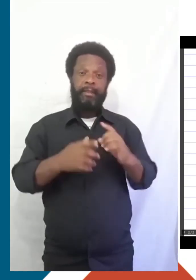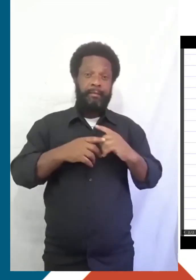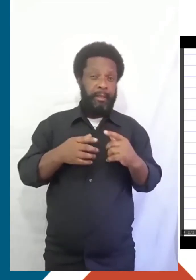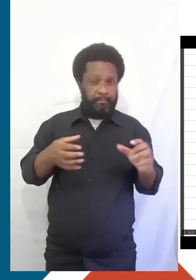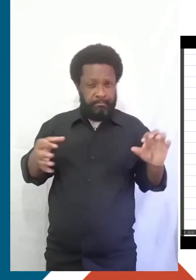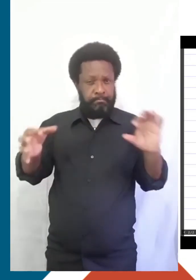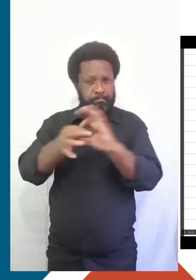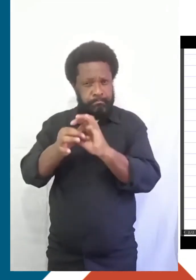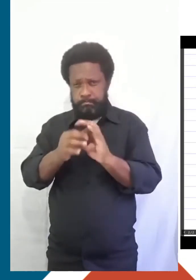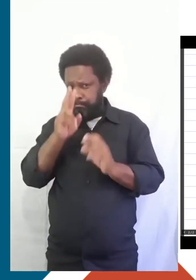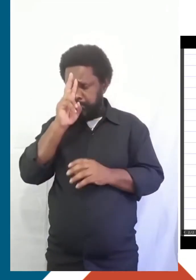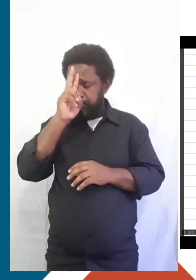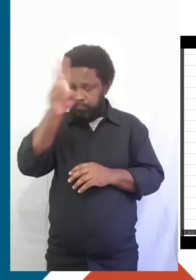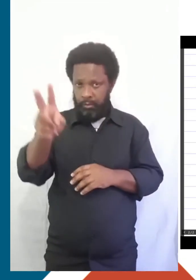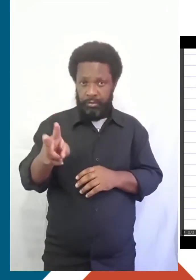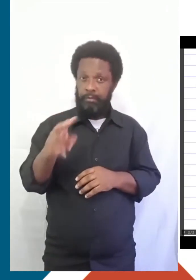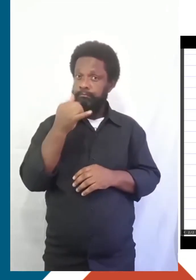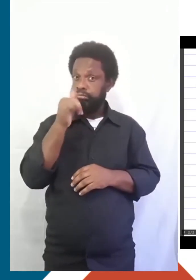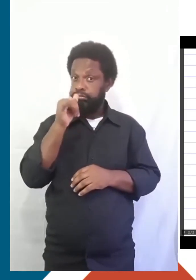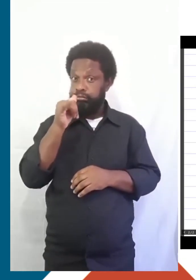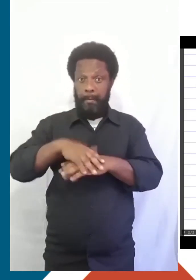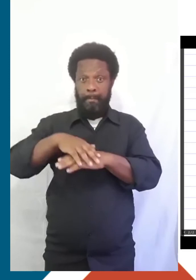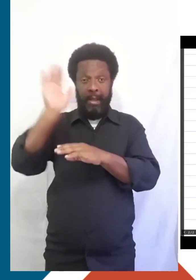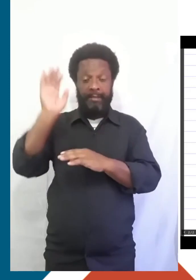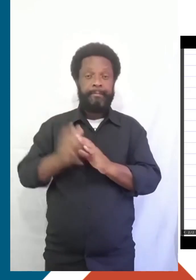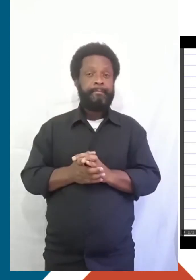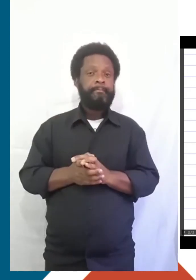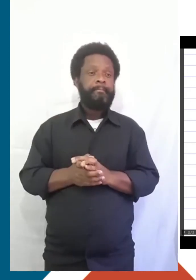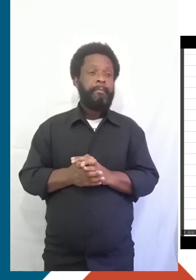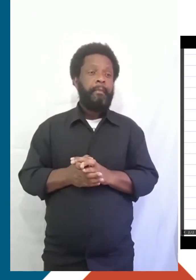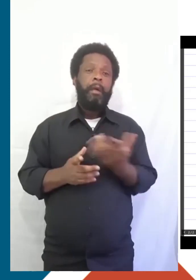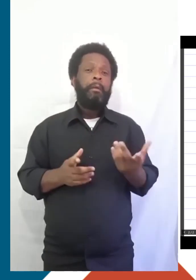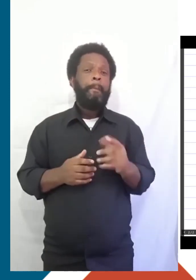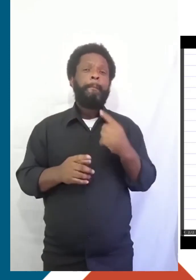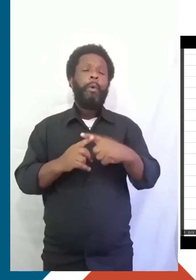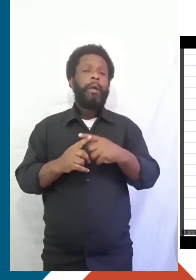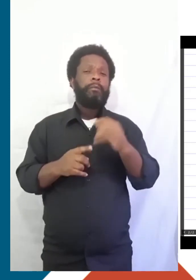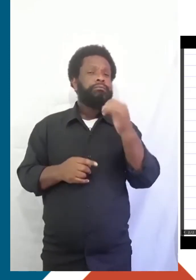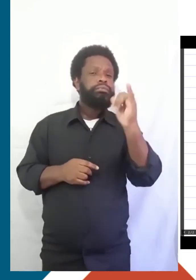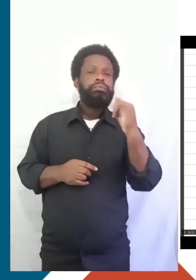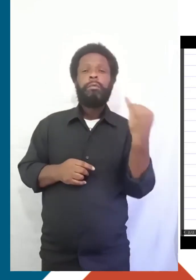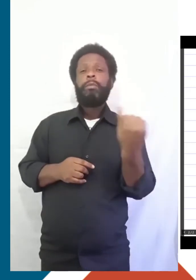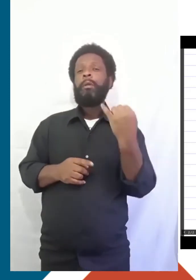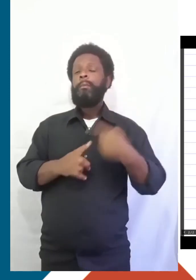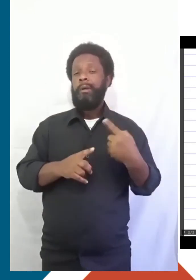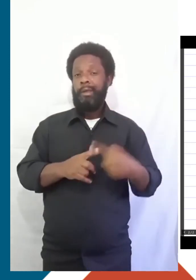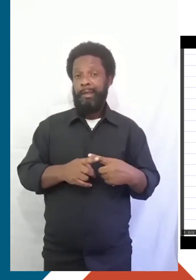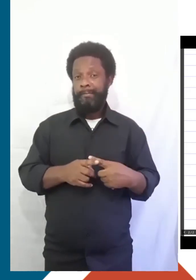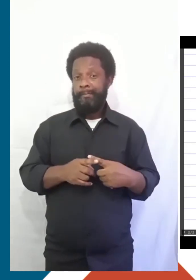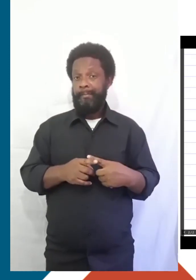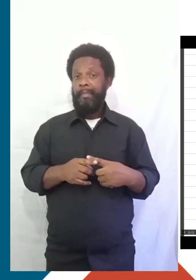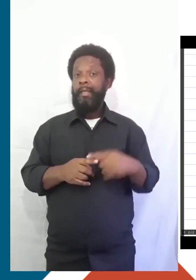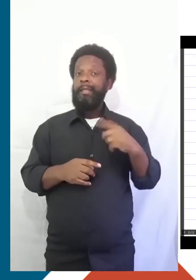romper realmente uma interação dessa gasta muita energia. E por que eu estou falando dessa questão da energia? E